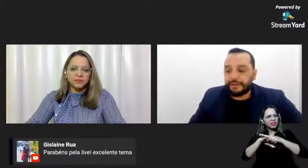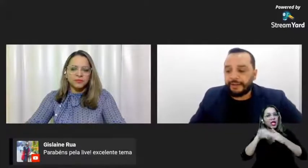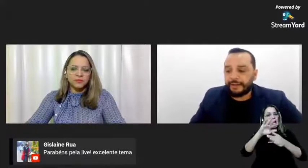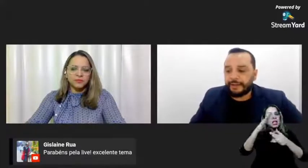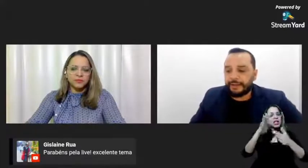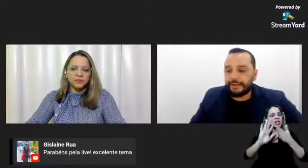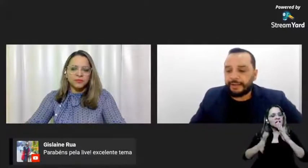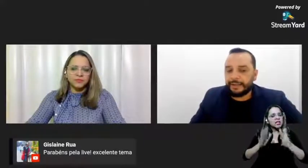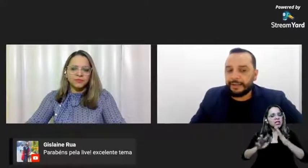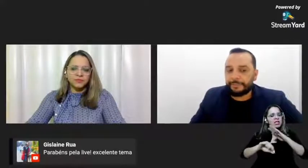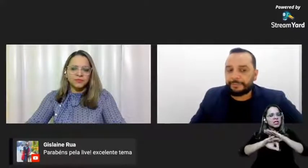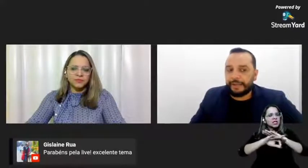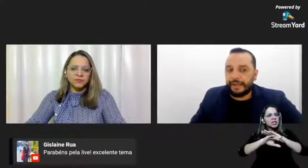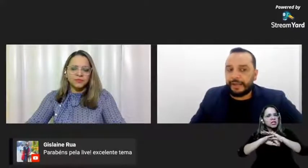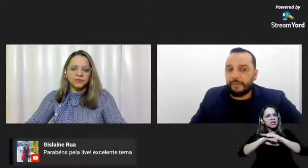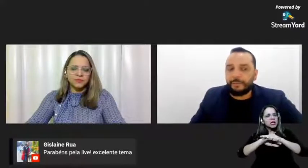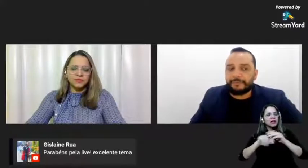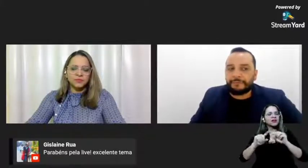tátil